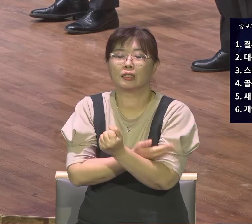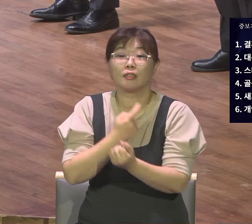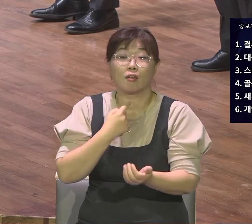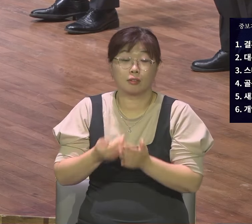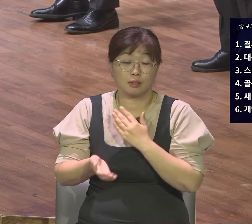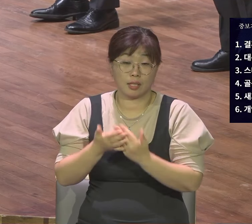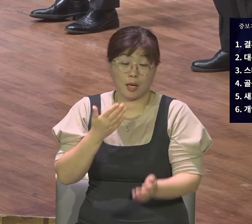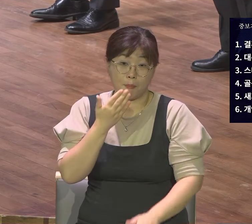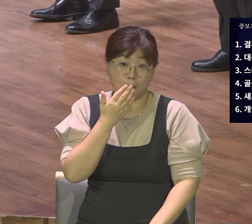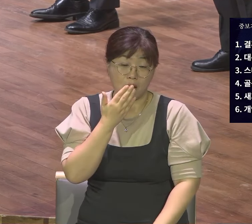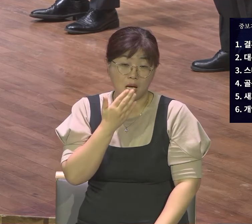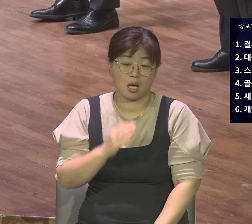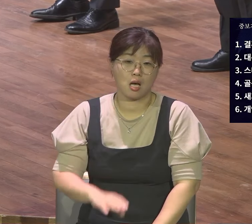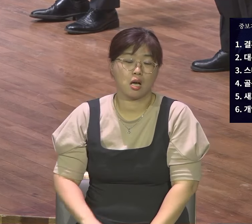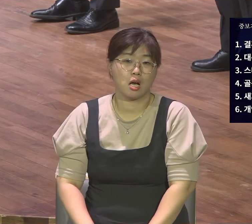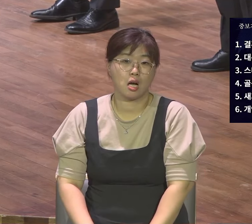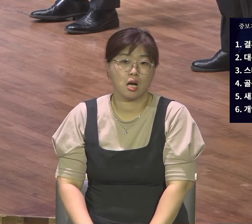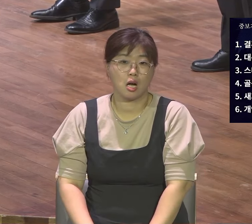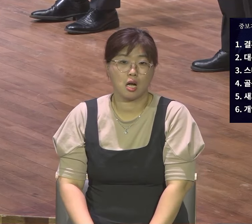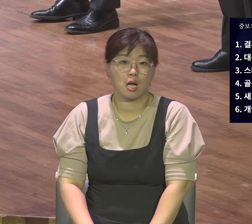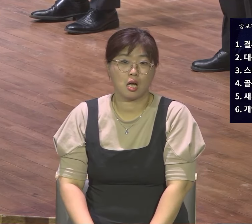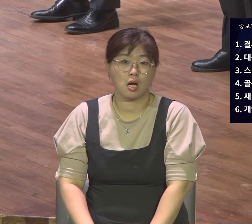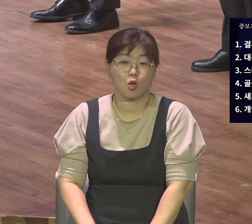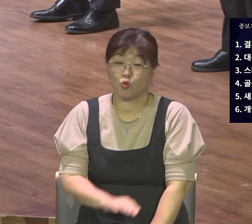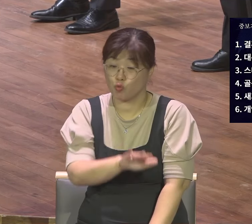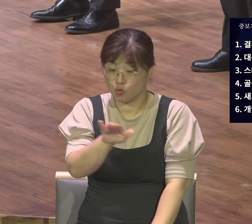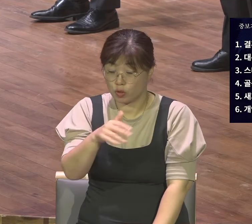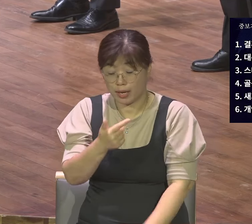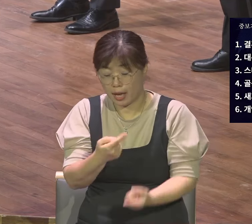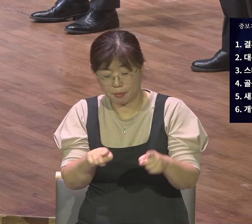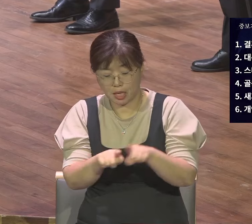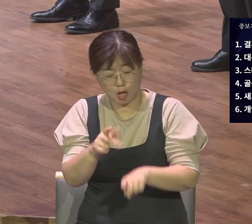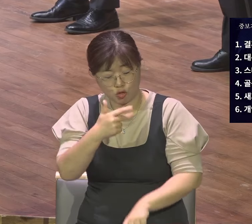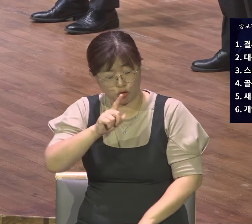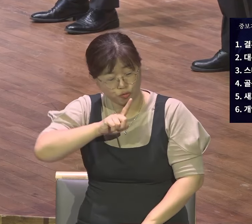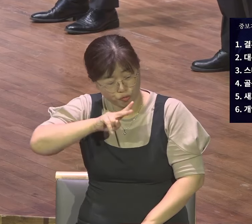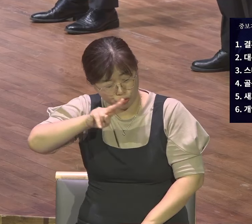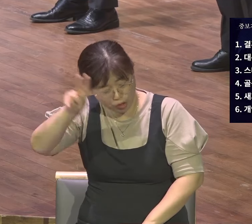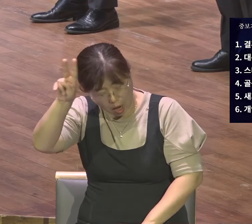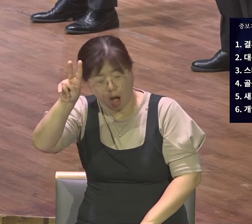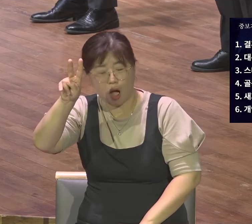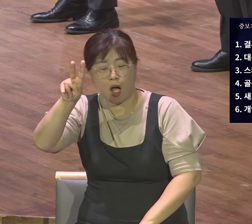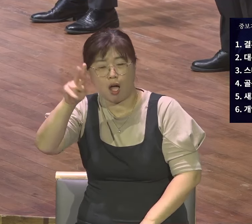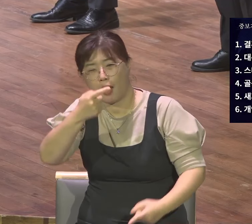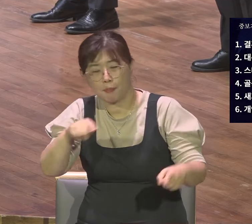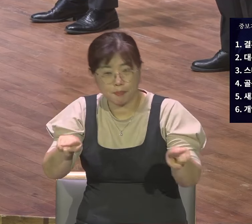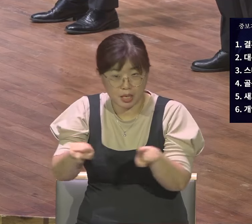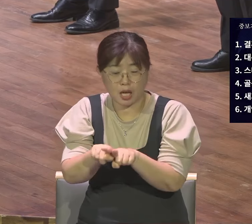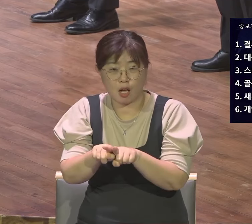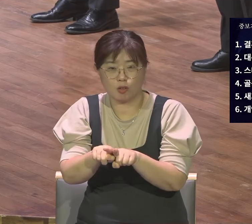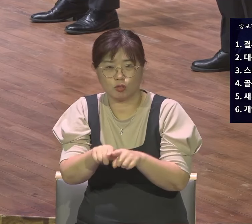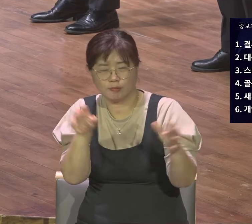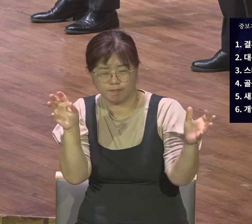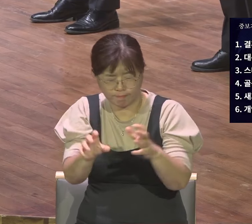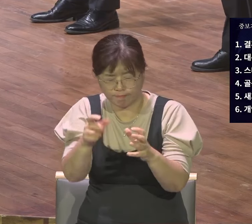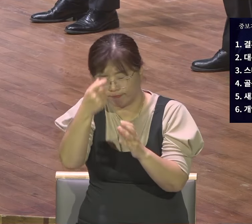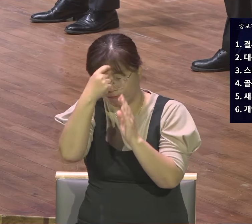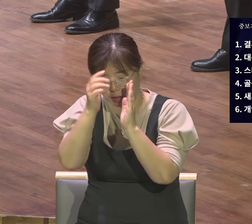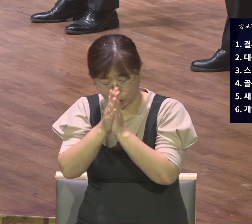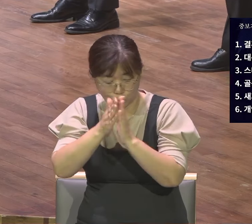것입니다. 우리 시간 다 함께 주여 한번 외치고 기도 제목 보면서 함께 기도하겠습니다. 주여!